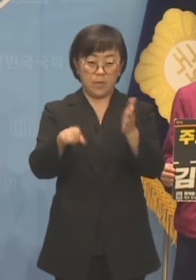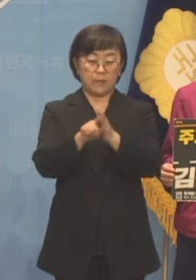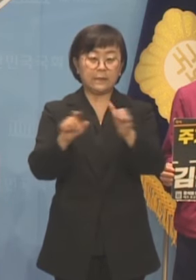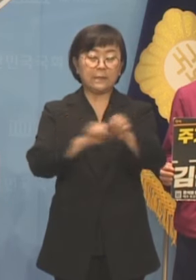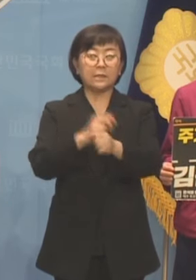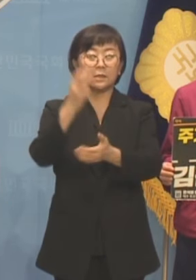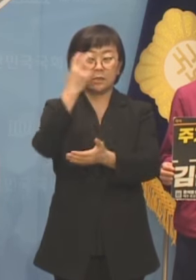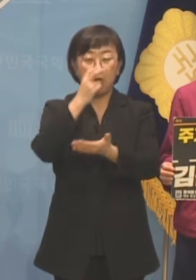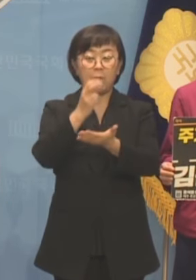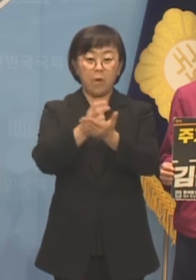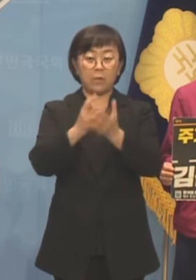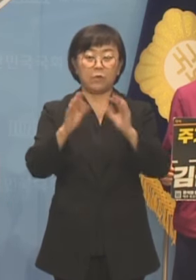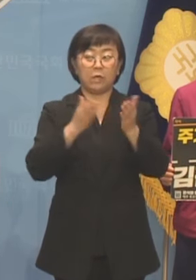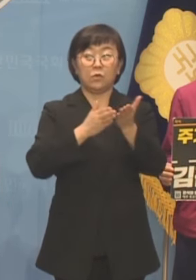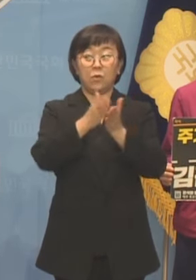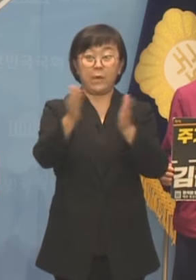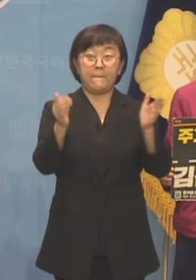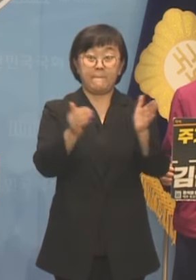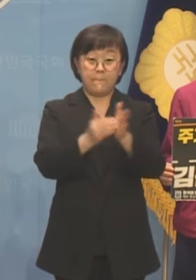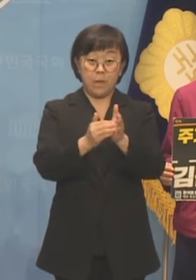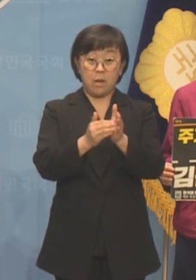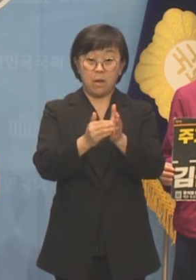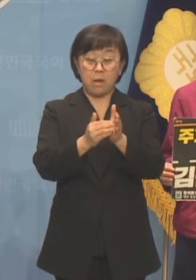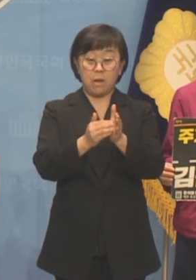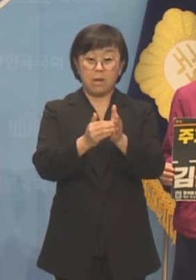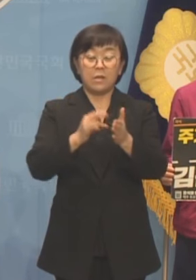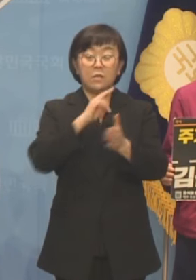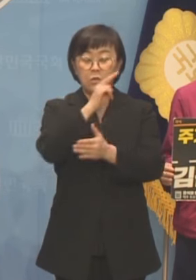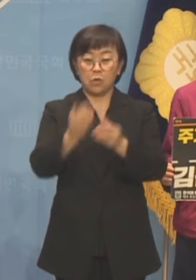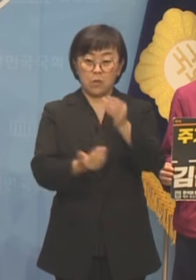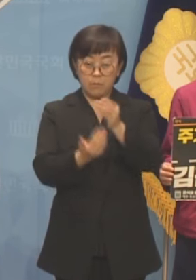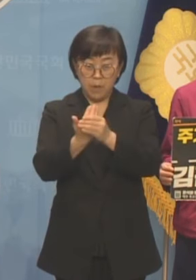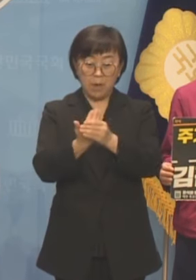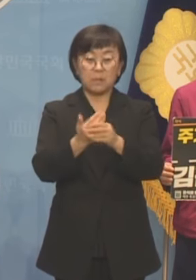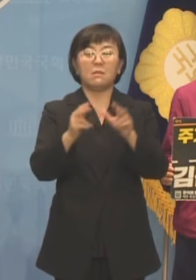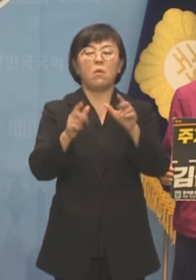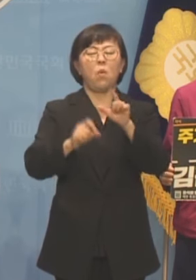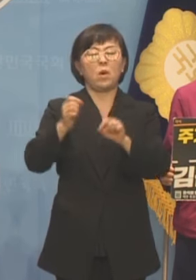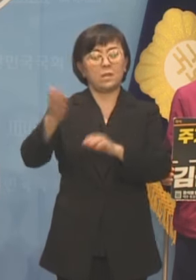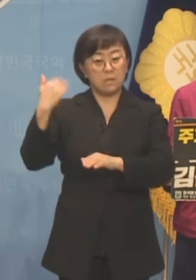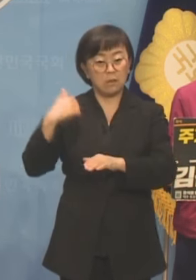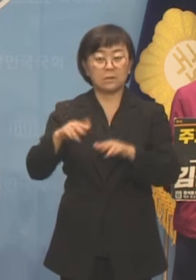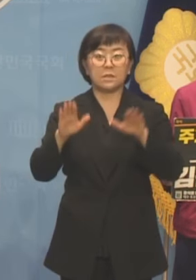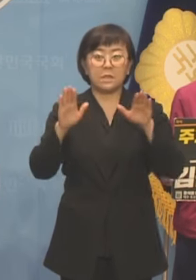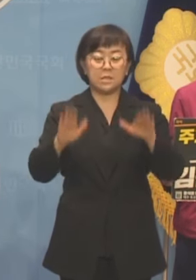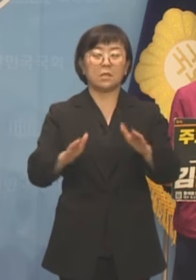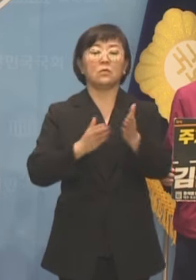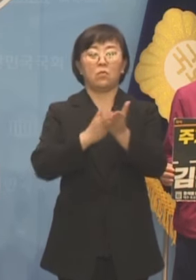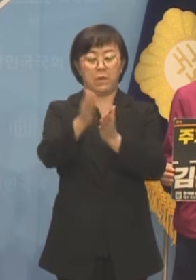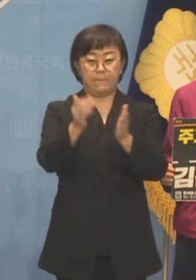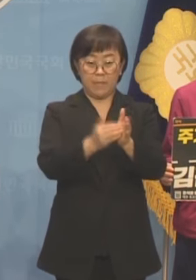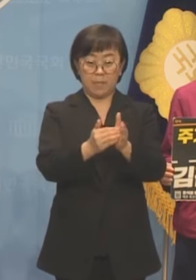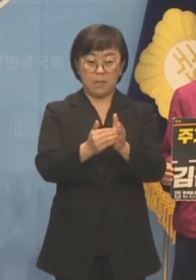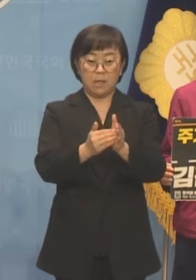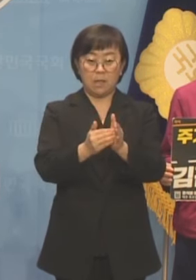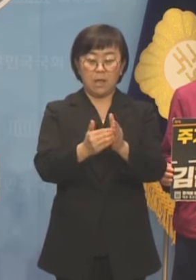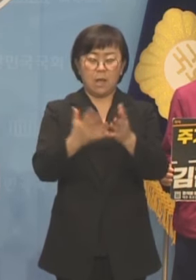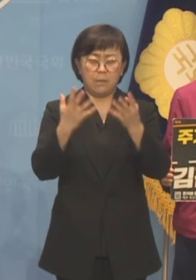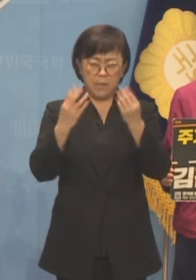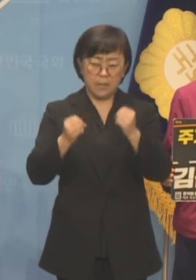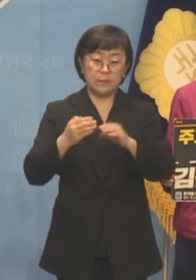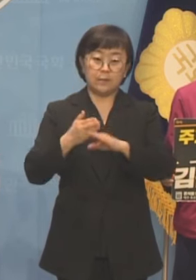특검법이 기회를 통과했습니다 혹이 제기된지 오래됐으나 이제야 통과됐습니다 많이